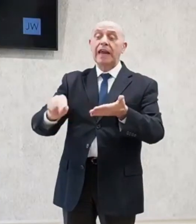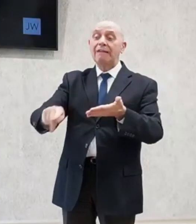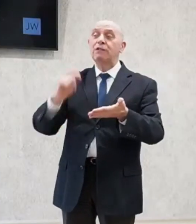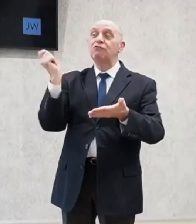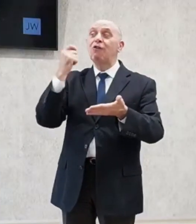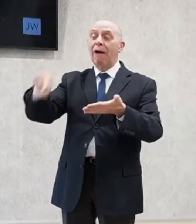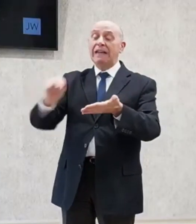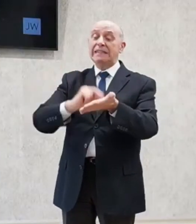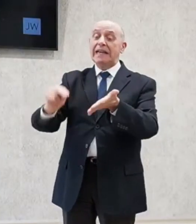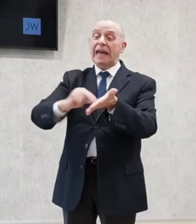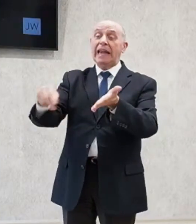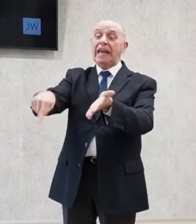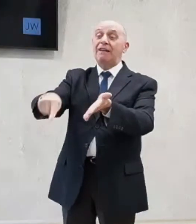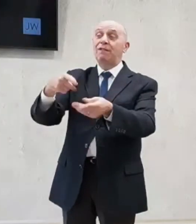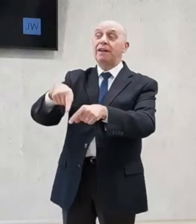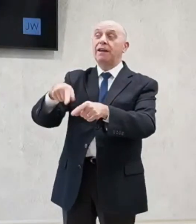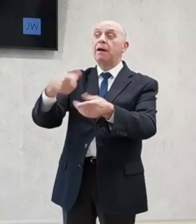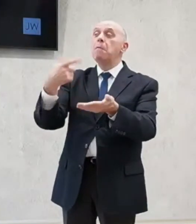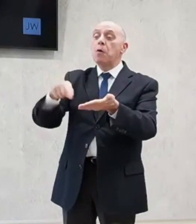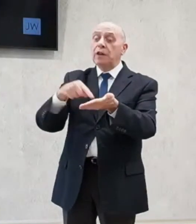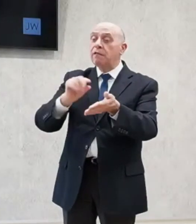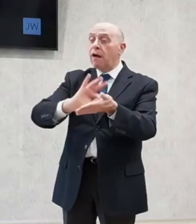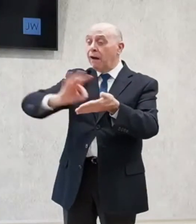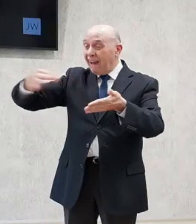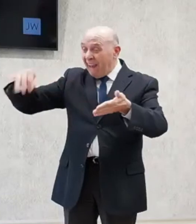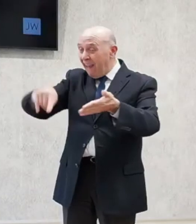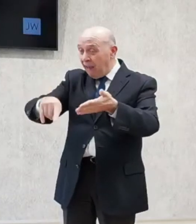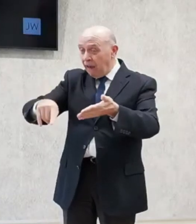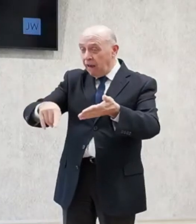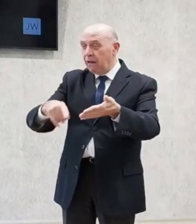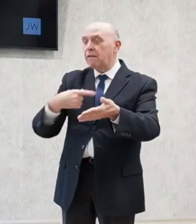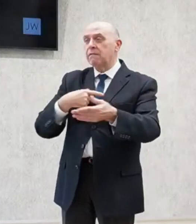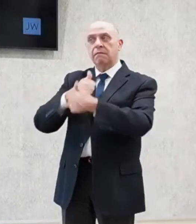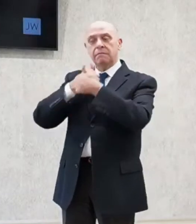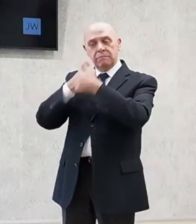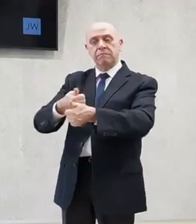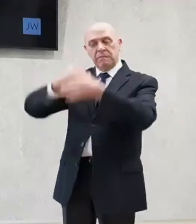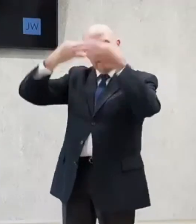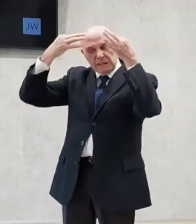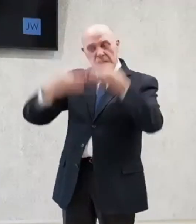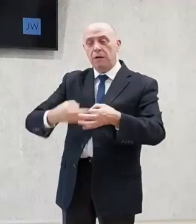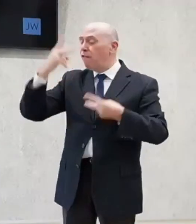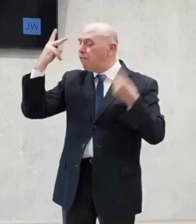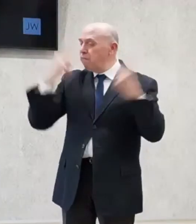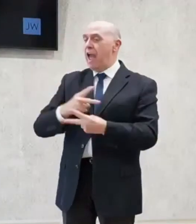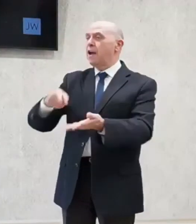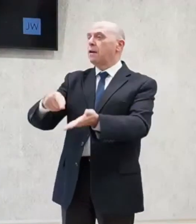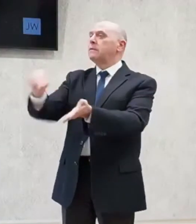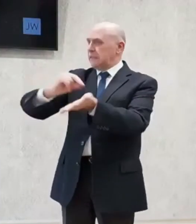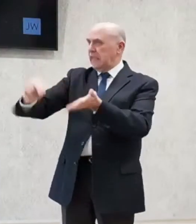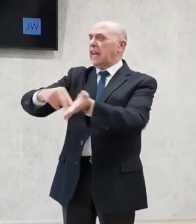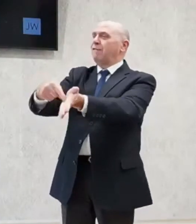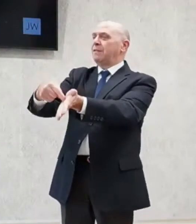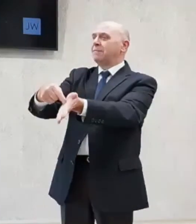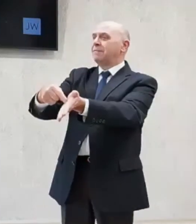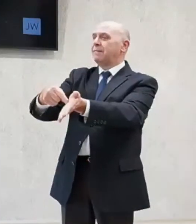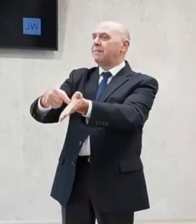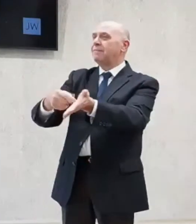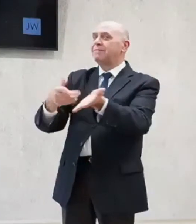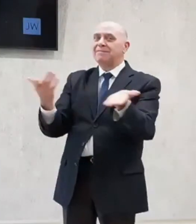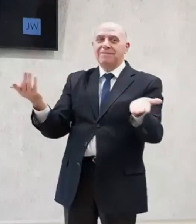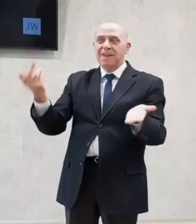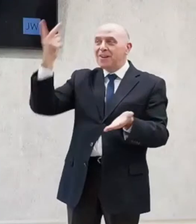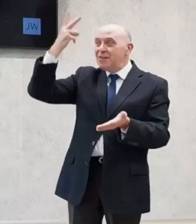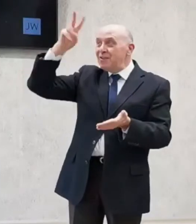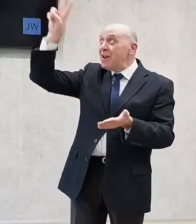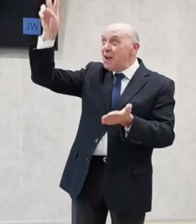queste parole sono fedeli e veraci avendo Geova ispirato la stesura della